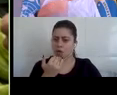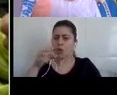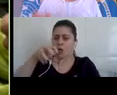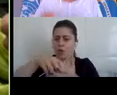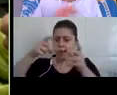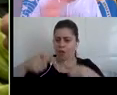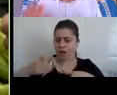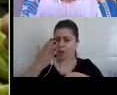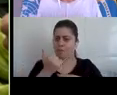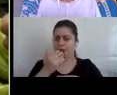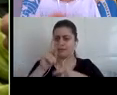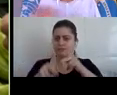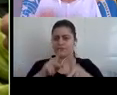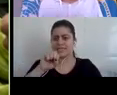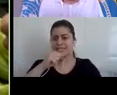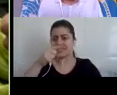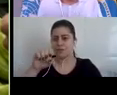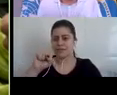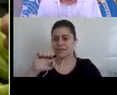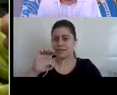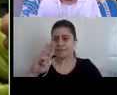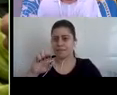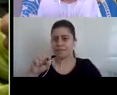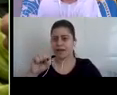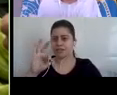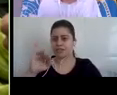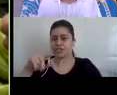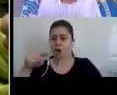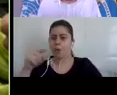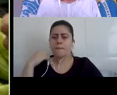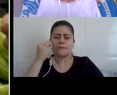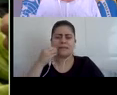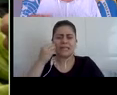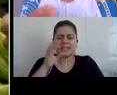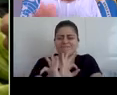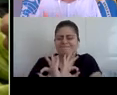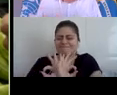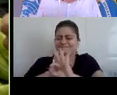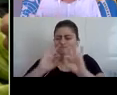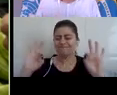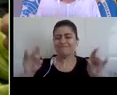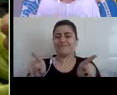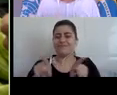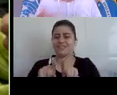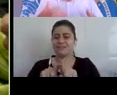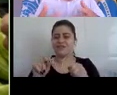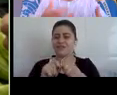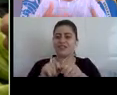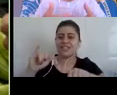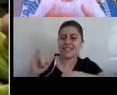em São Sebastião, uma experiência fabulosa, sim? E também gerar estratégias